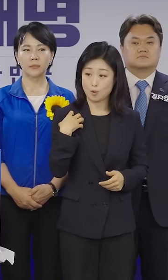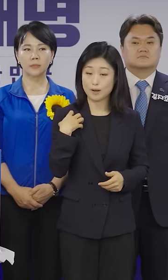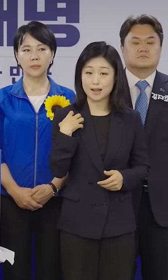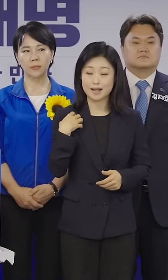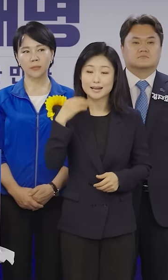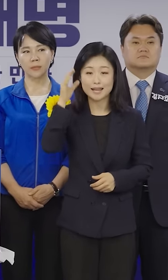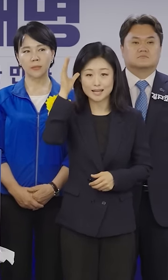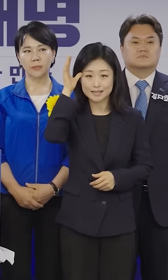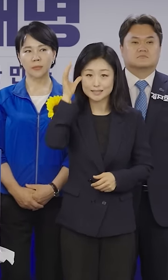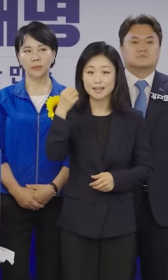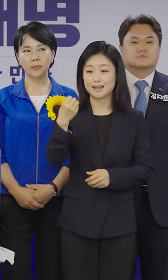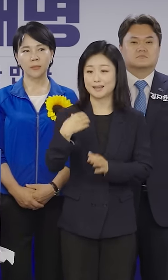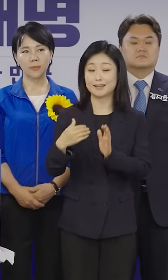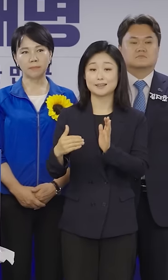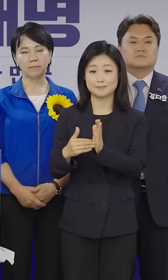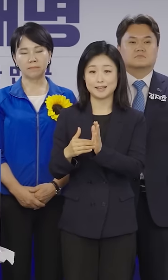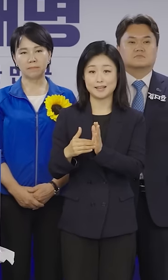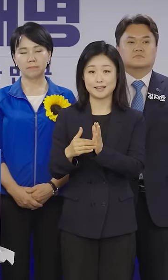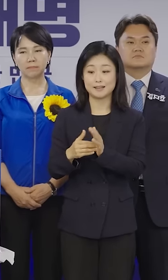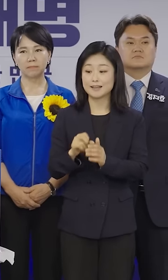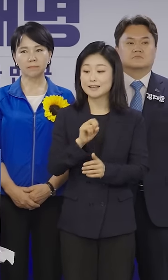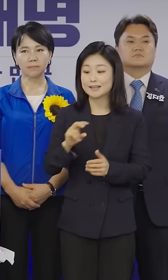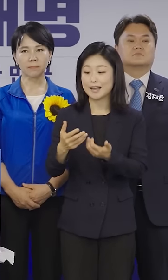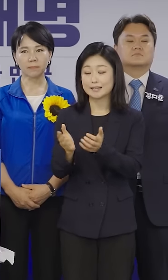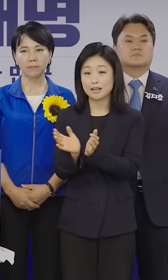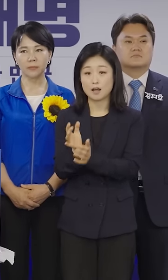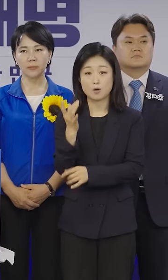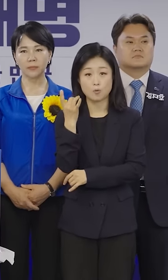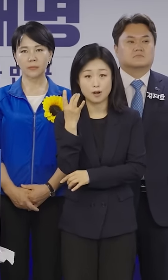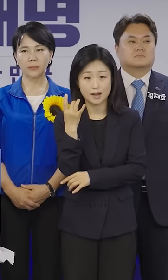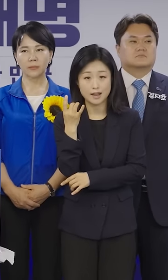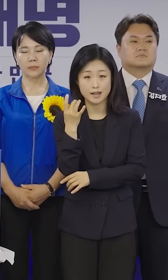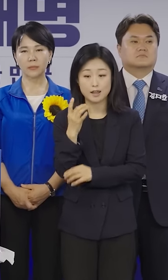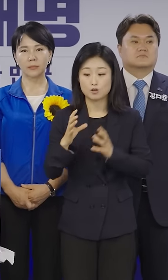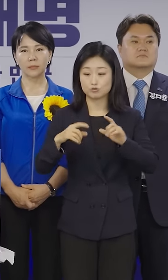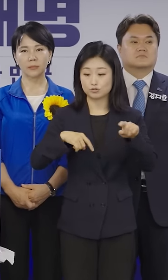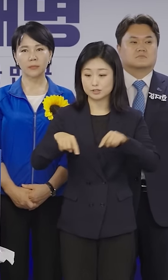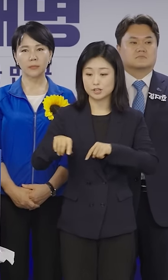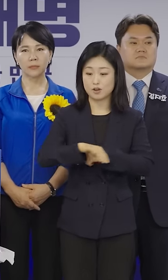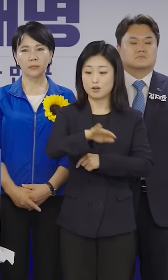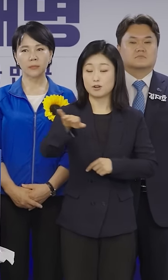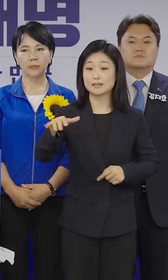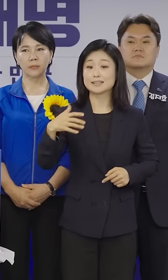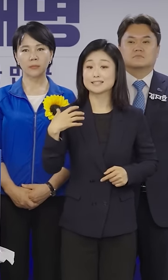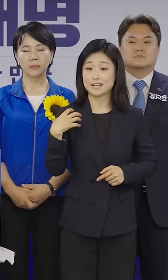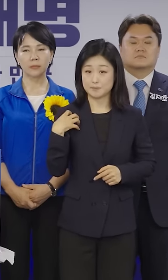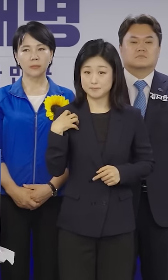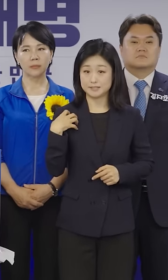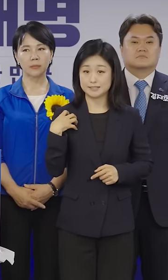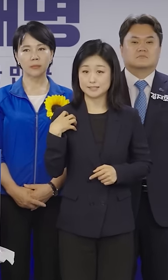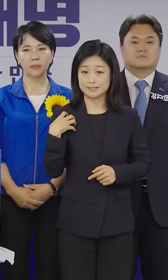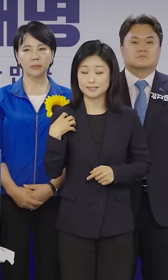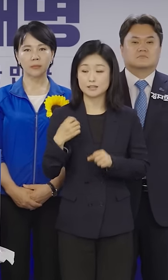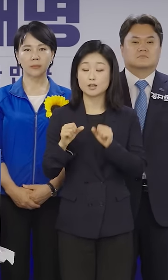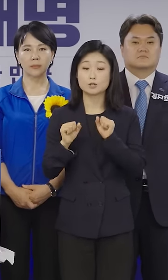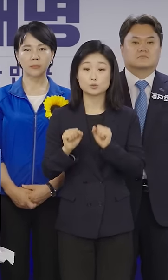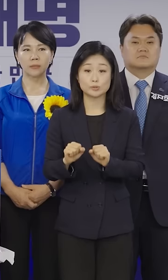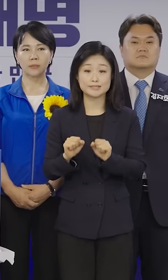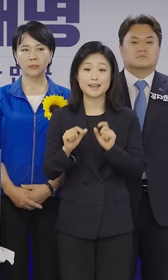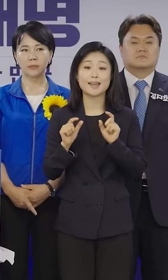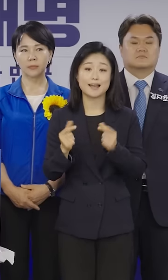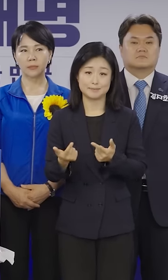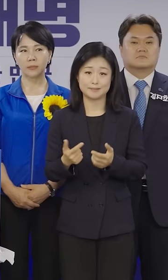기대를 당연히 하십니다. 야당은 원래 국정을 책임지는